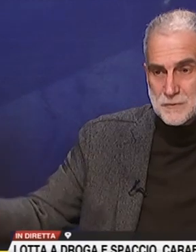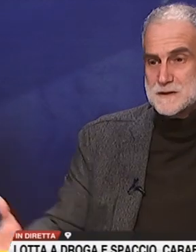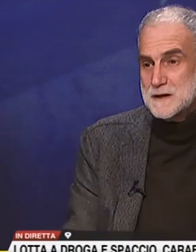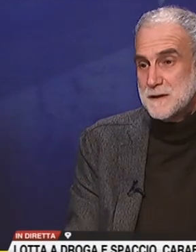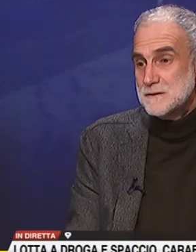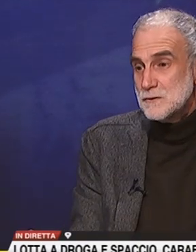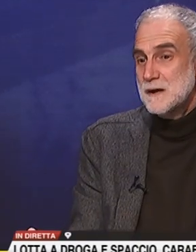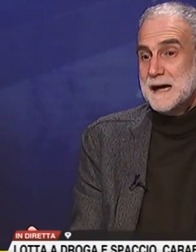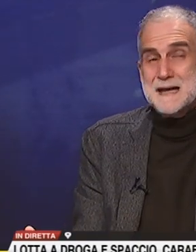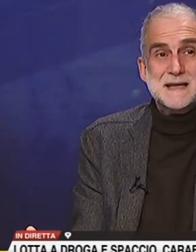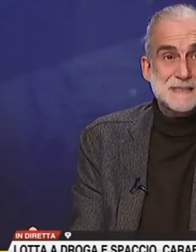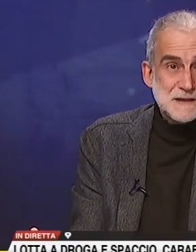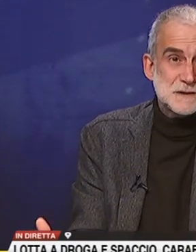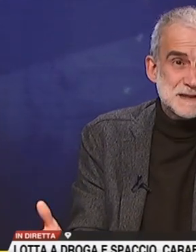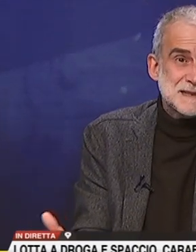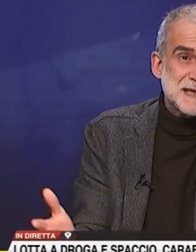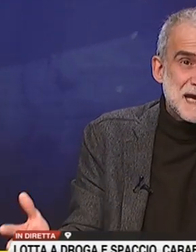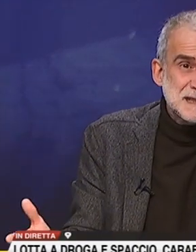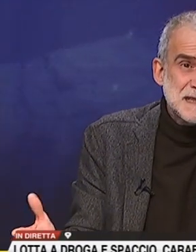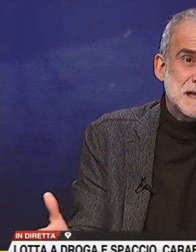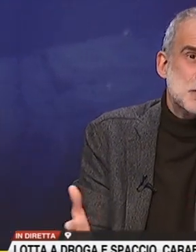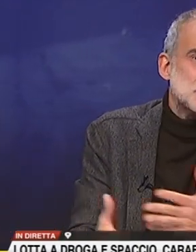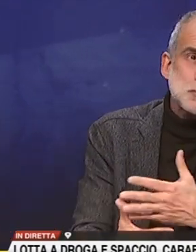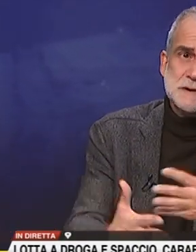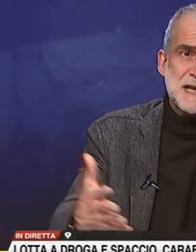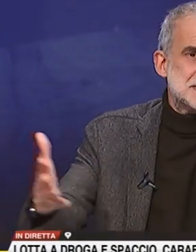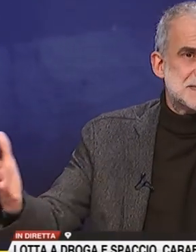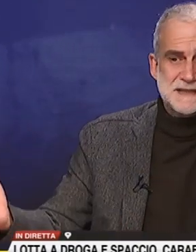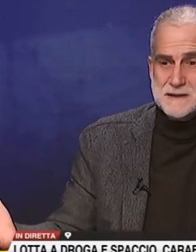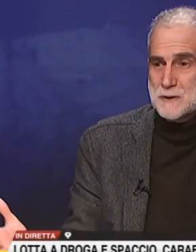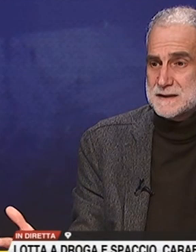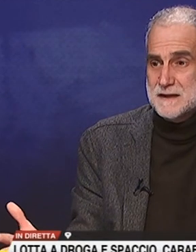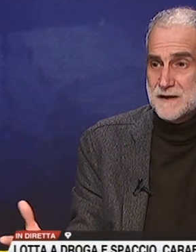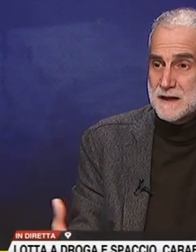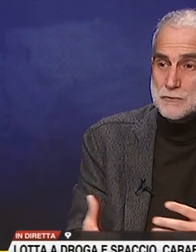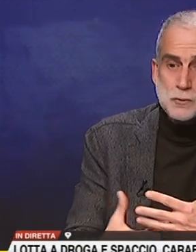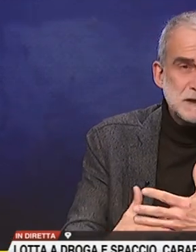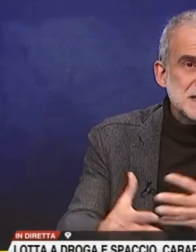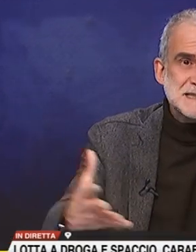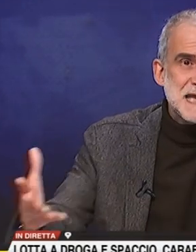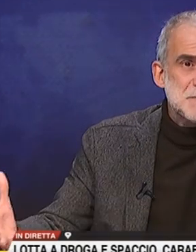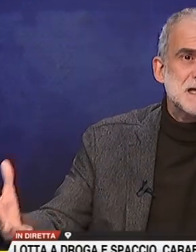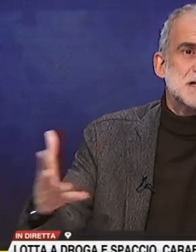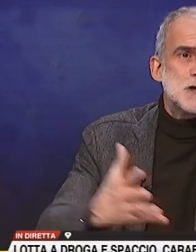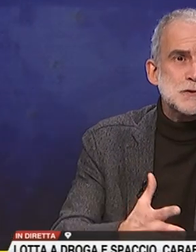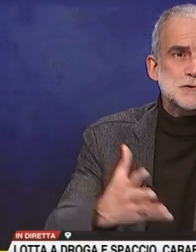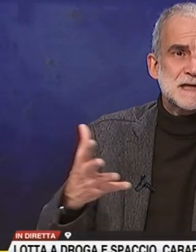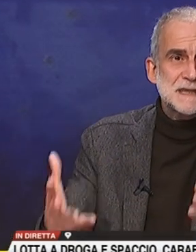riprenda un ragionamento a 360 gradi, dove tutte le agenzie educative, tutti i